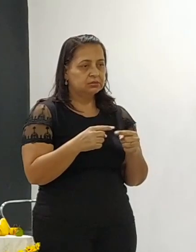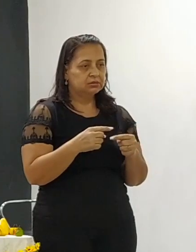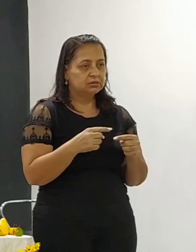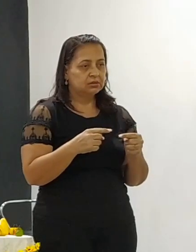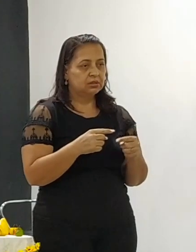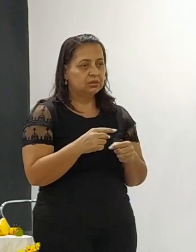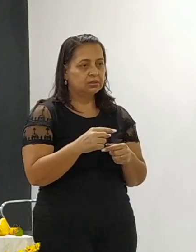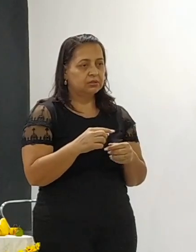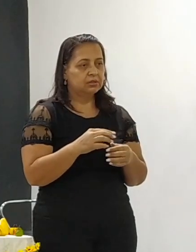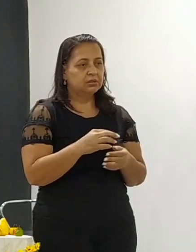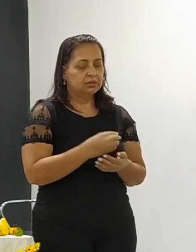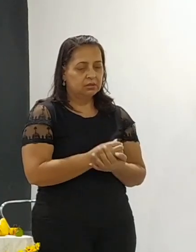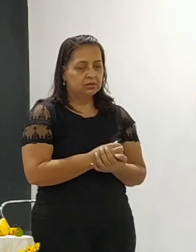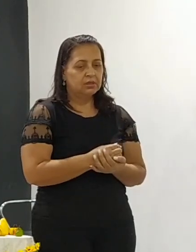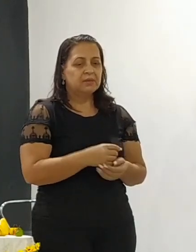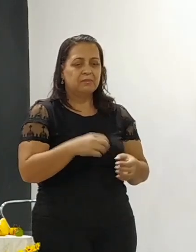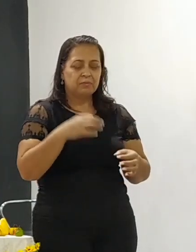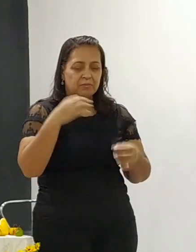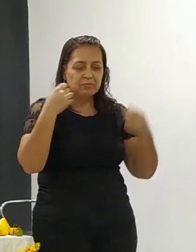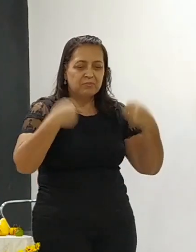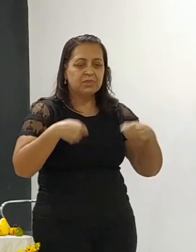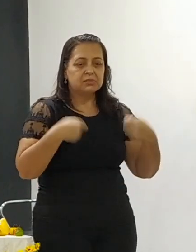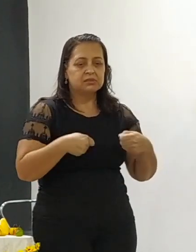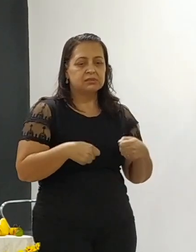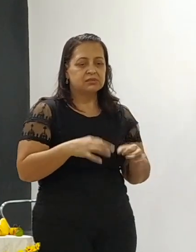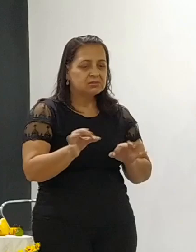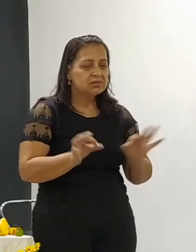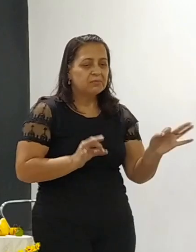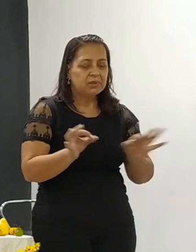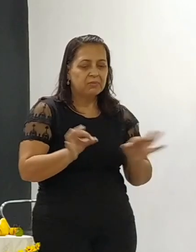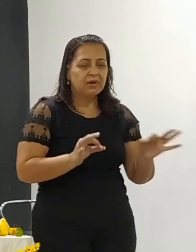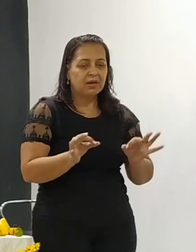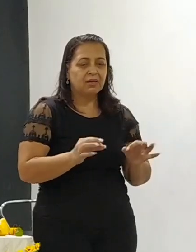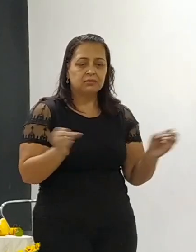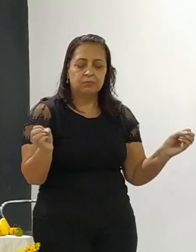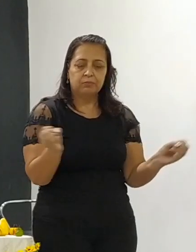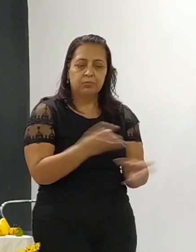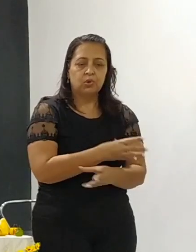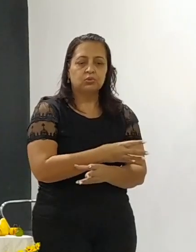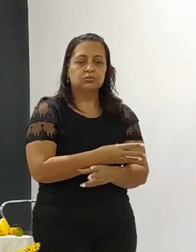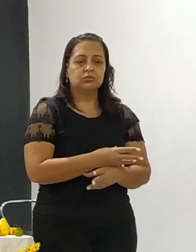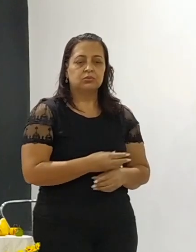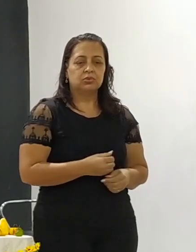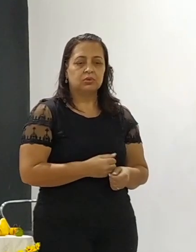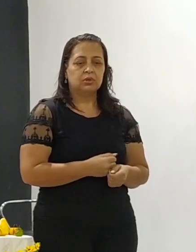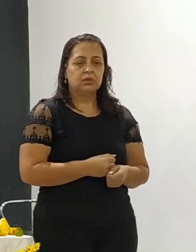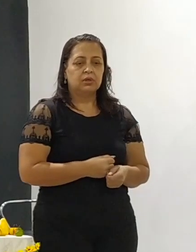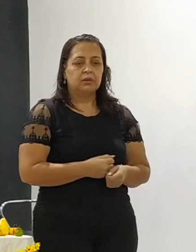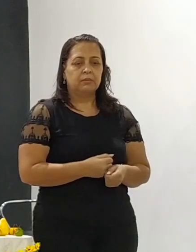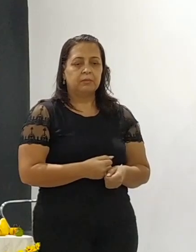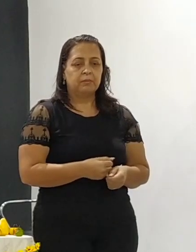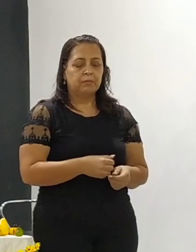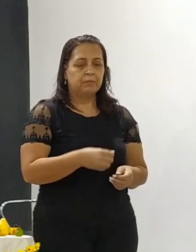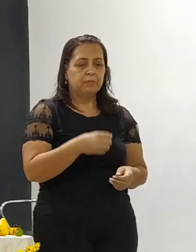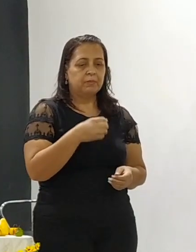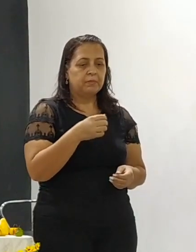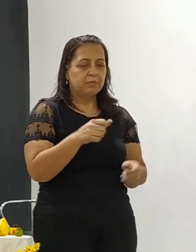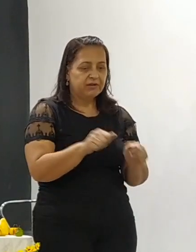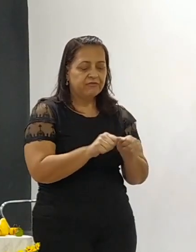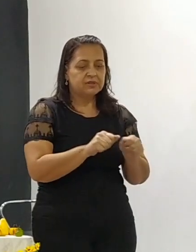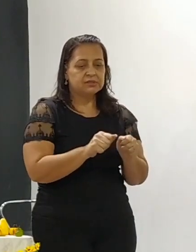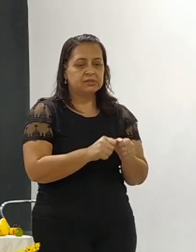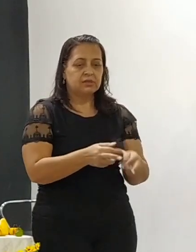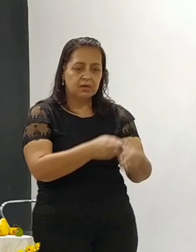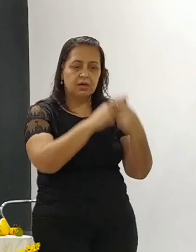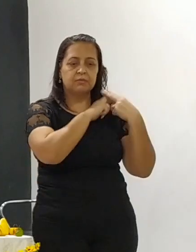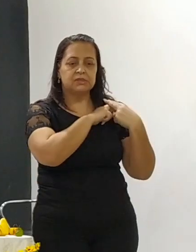preciso estar preparado, estar pronto, de prontidão para cumprir a missão que Deus me deu. Amém? Aí